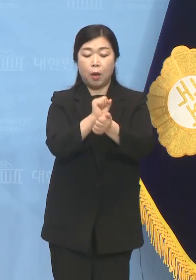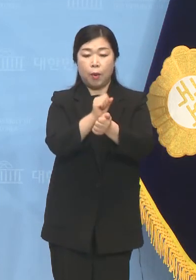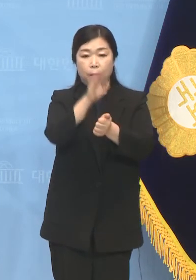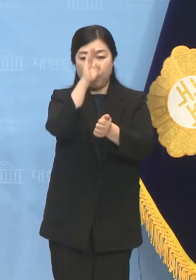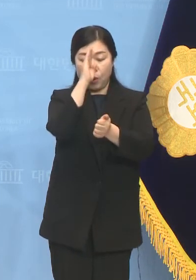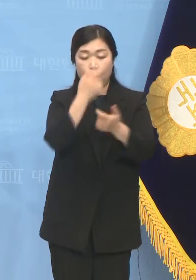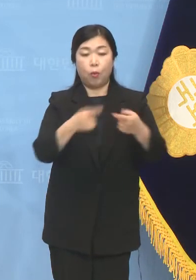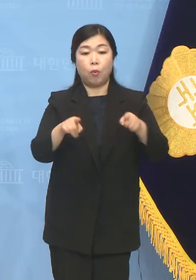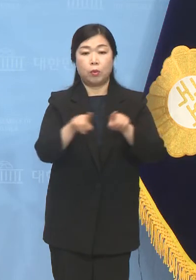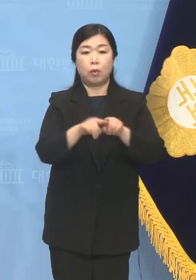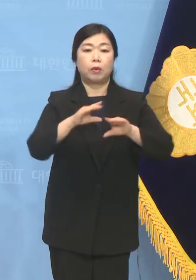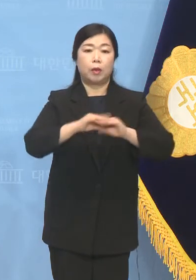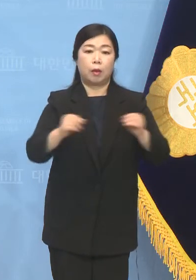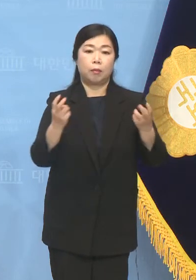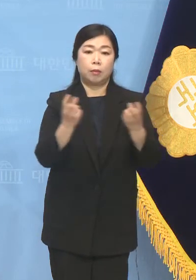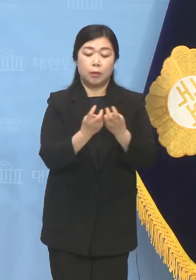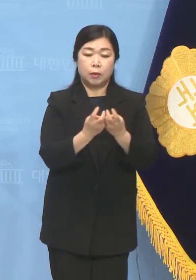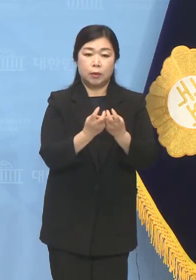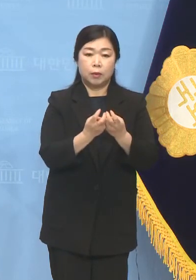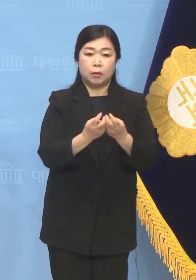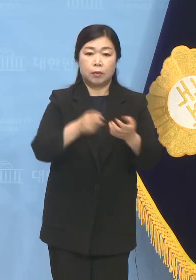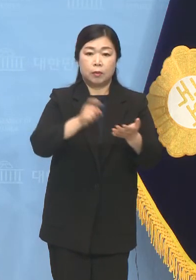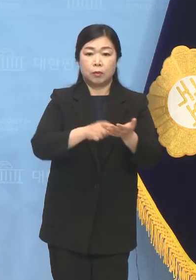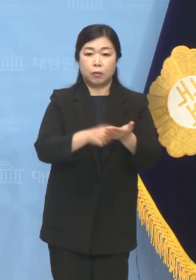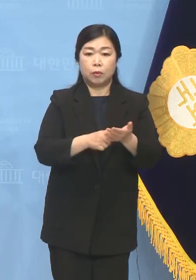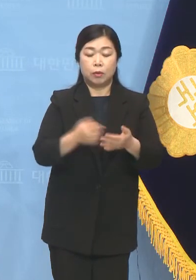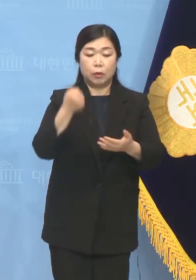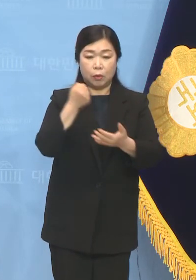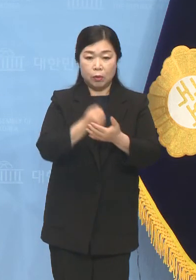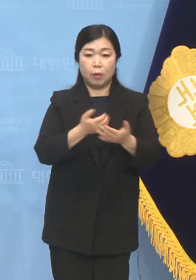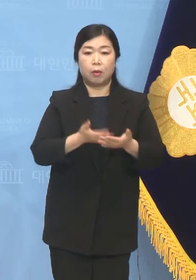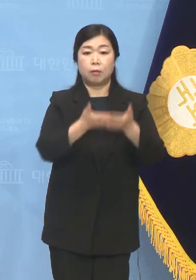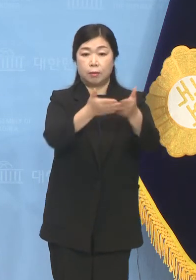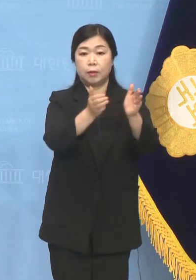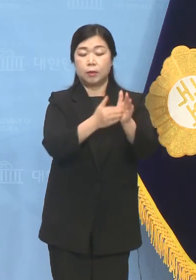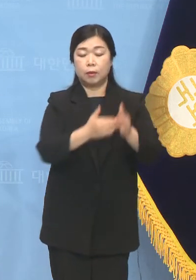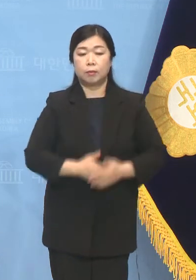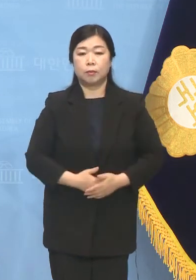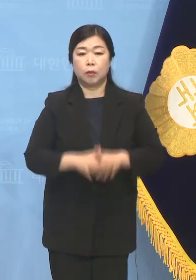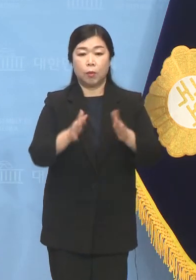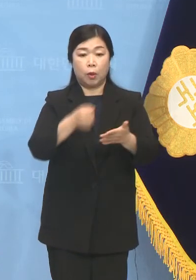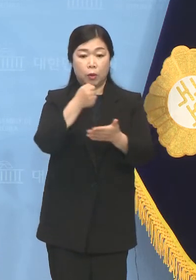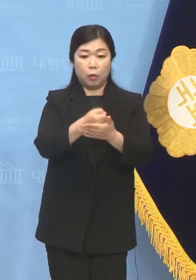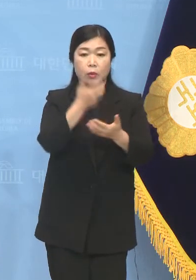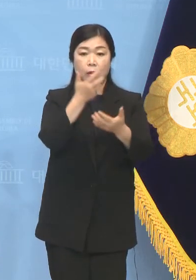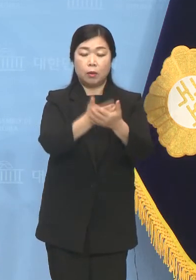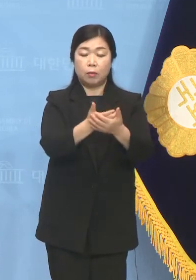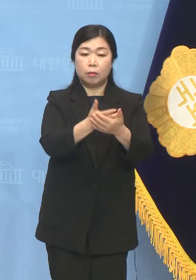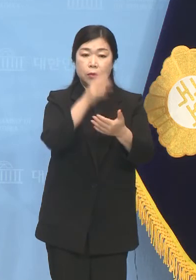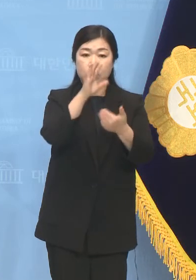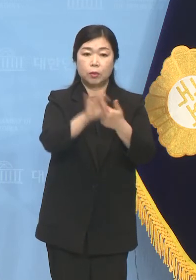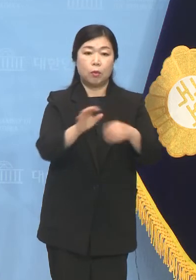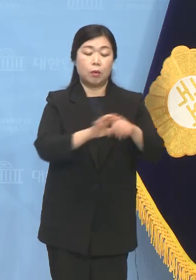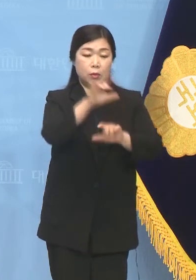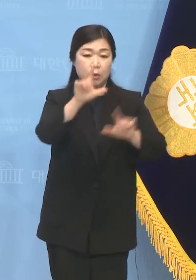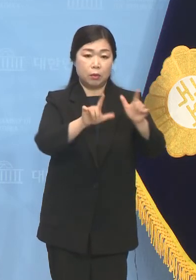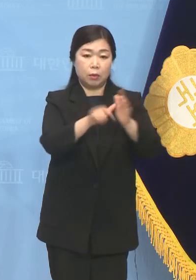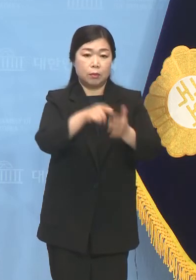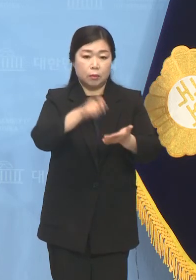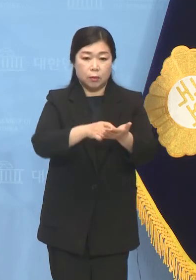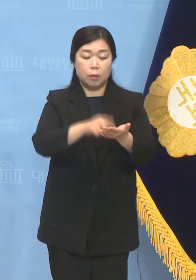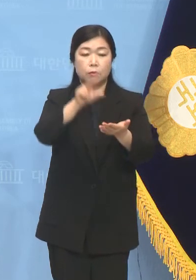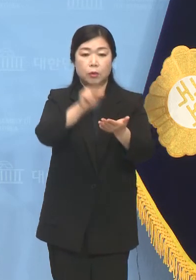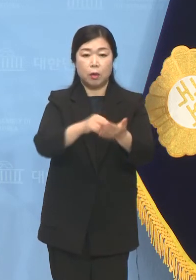공동 대비 대응 촉구 결의안이 제출되었습니다. 이번 결의안은 코로나19 상황의